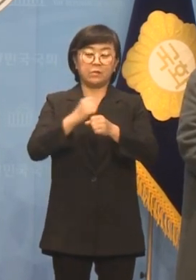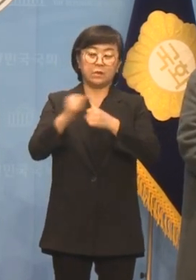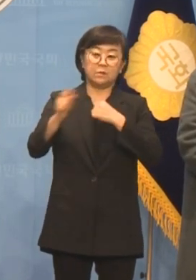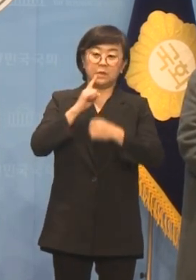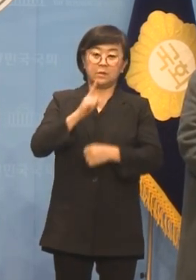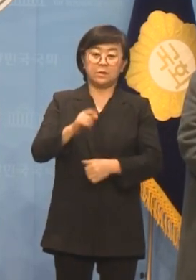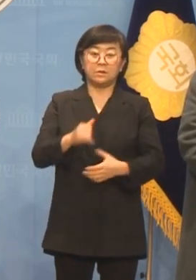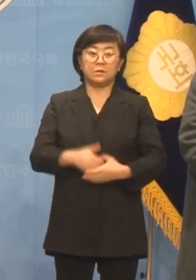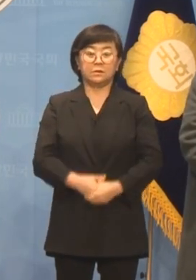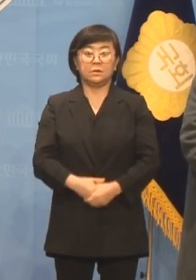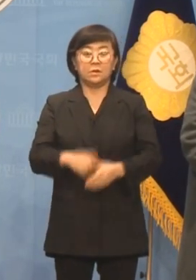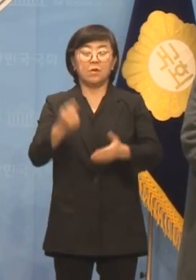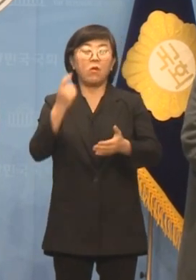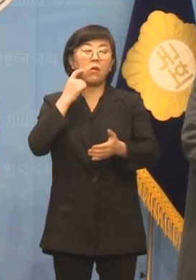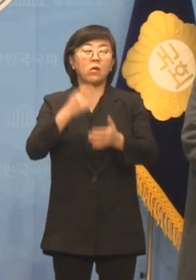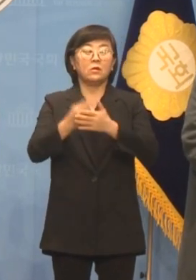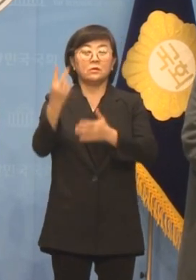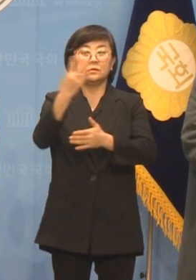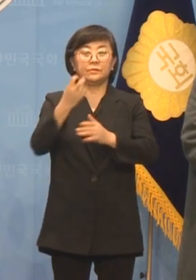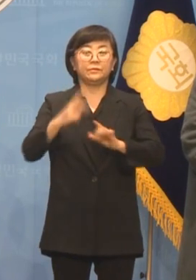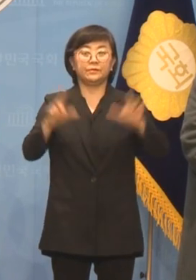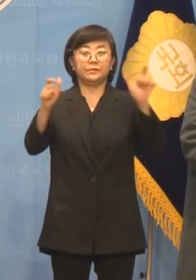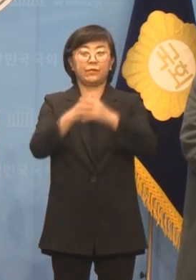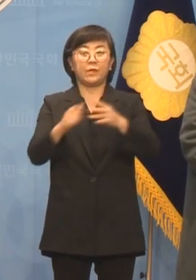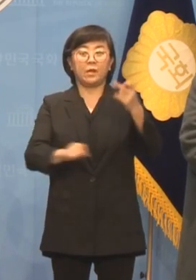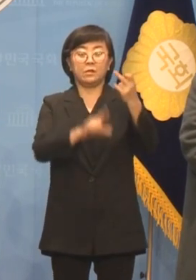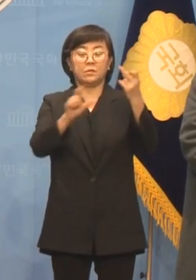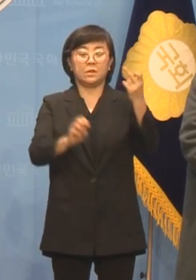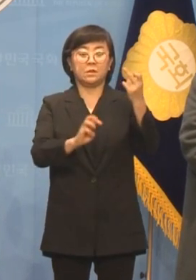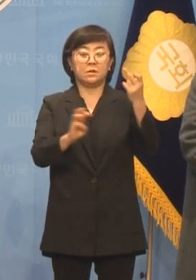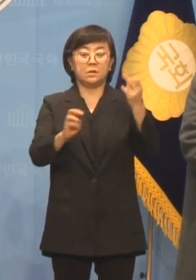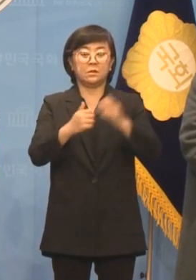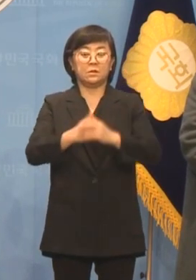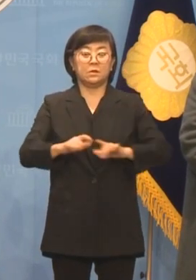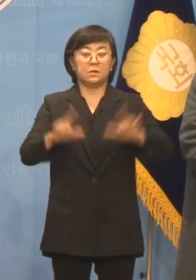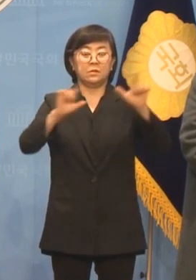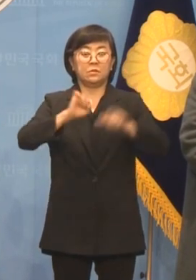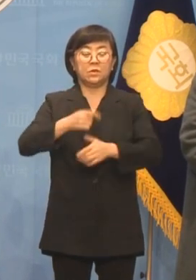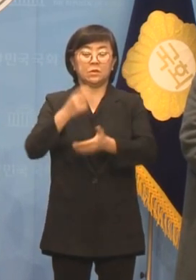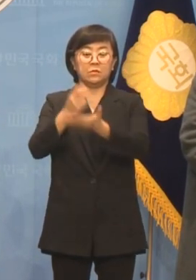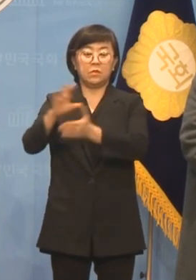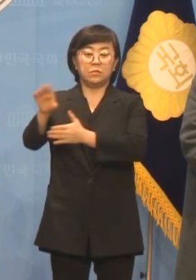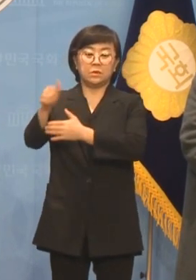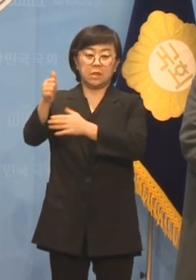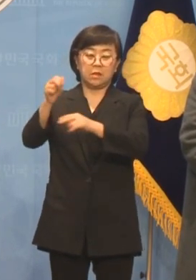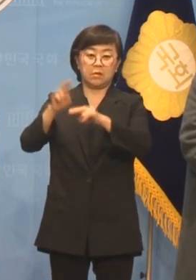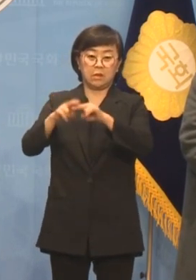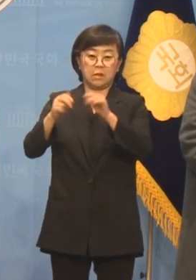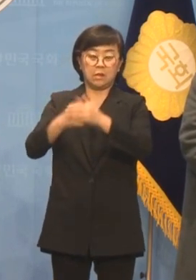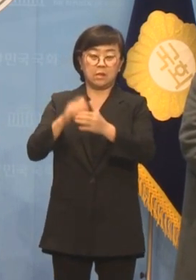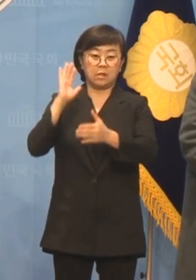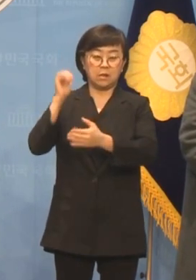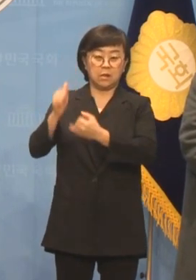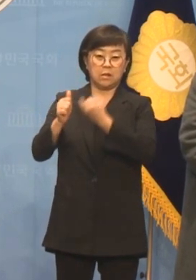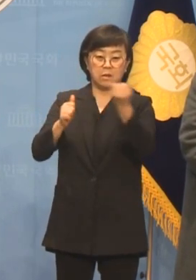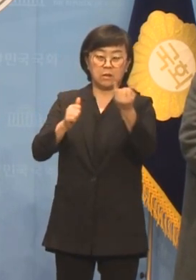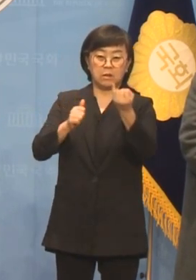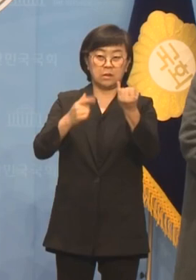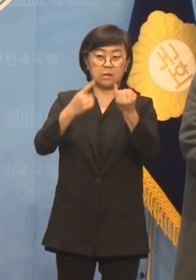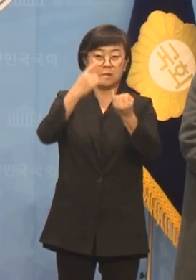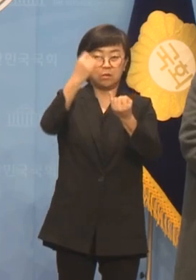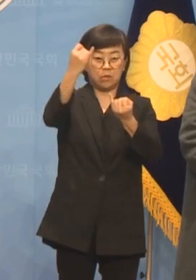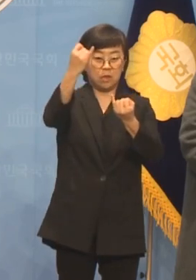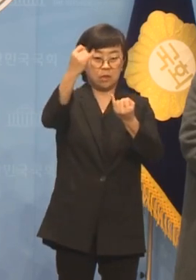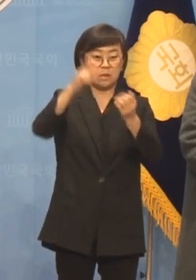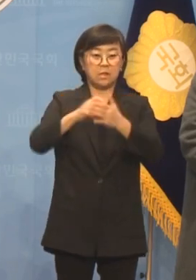거짓말을 했습니다. 2022년 12월 30일 날 본인이 법무장관 때 김건희 최은순 세력이